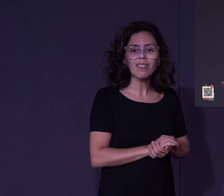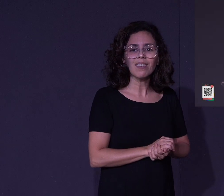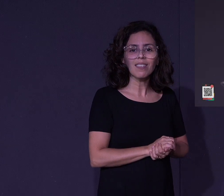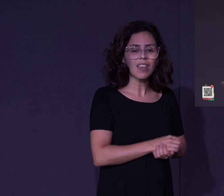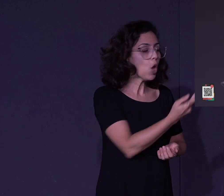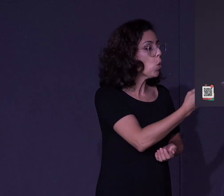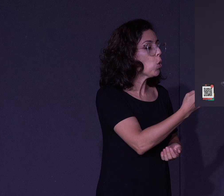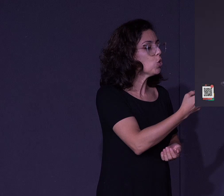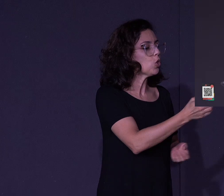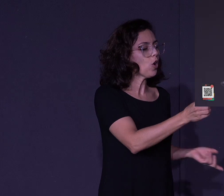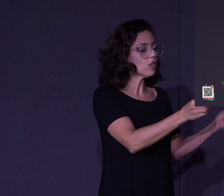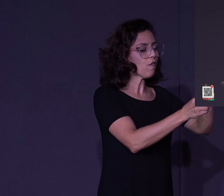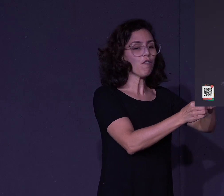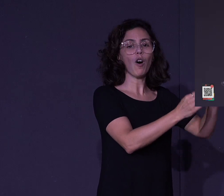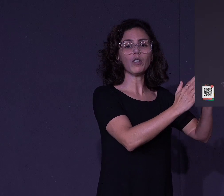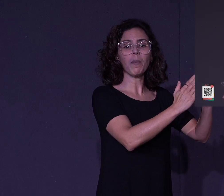Não